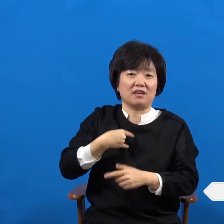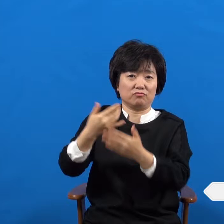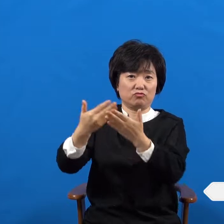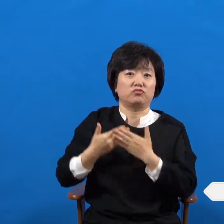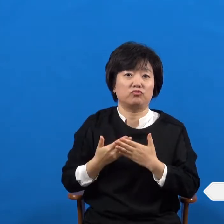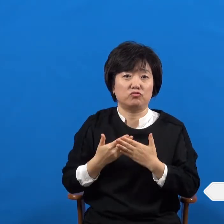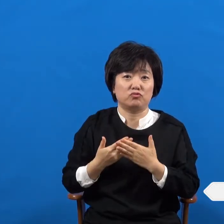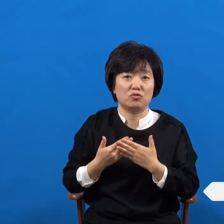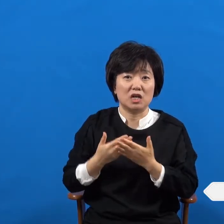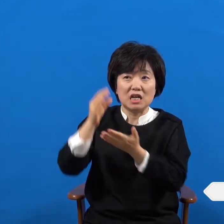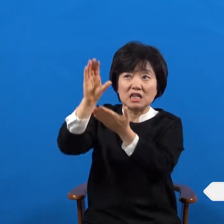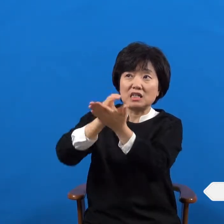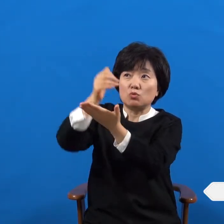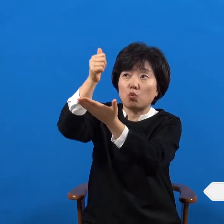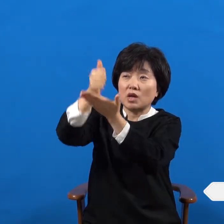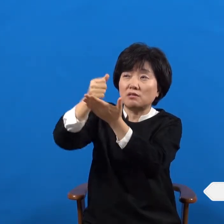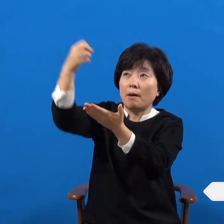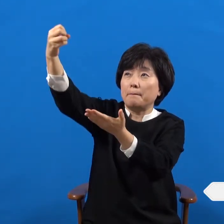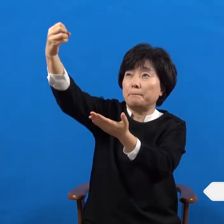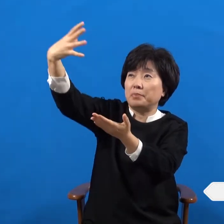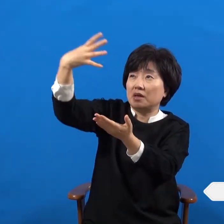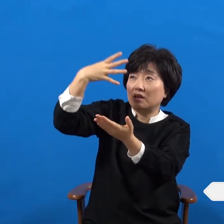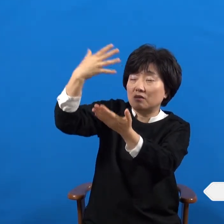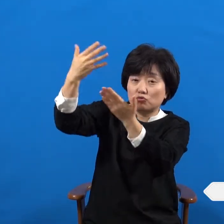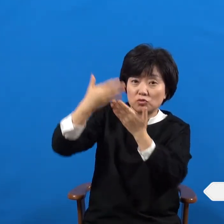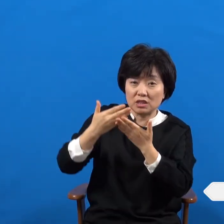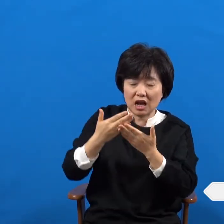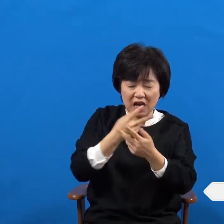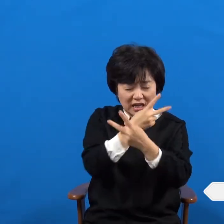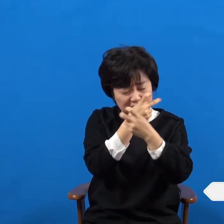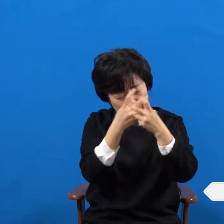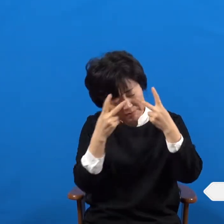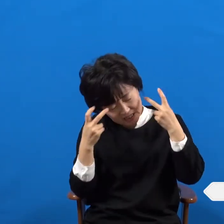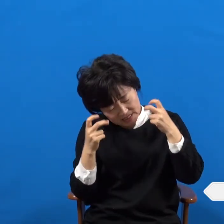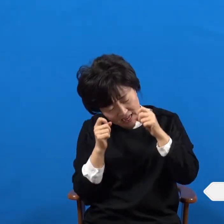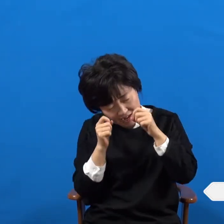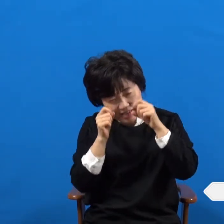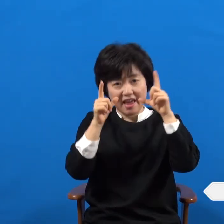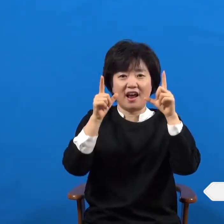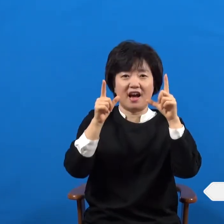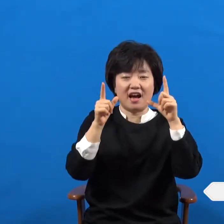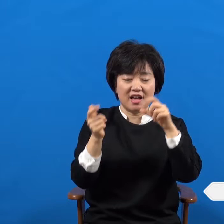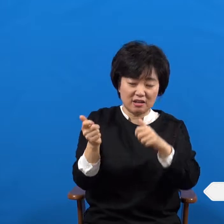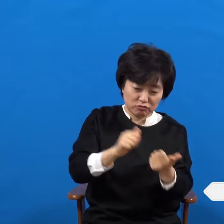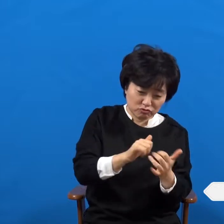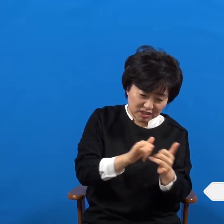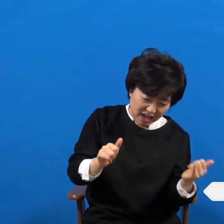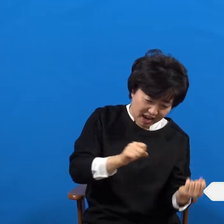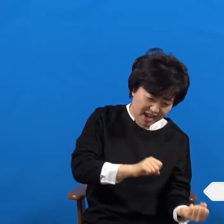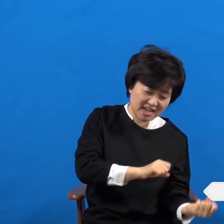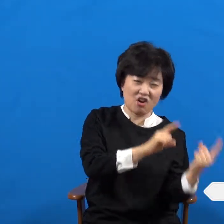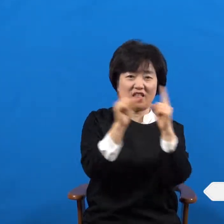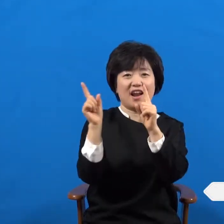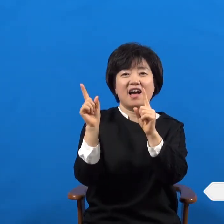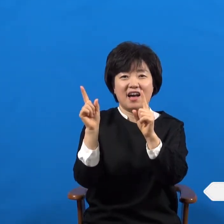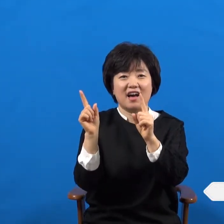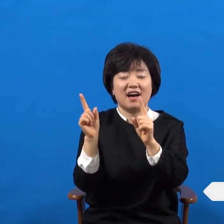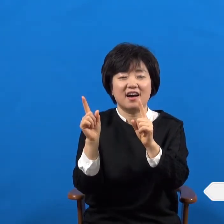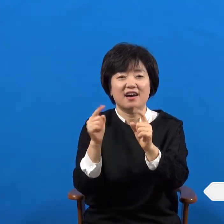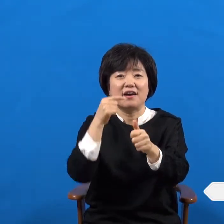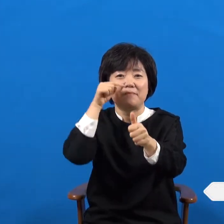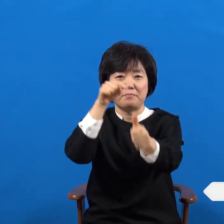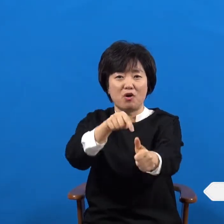주님께서 빛을 비추시니까 잠에서 깨라고 이야기합니다. 죽은 자 가운데서